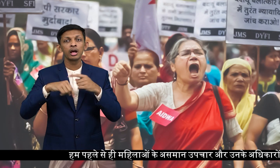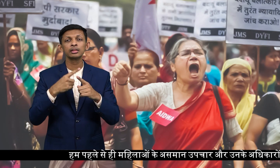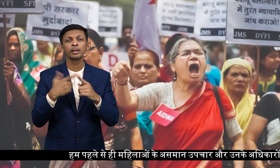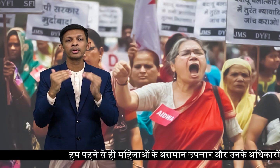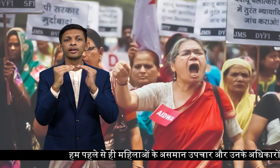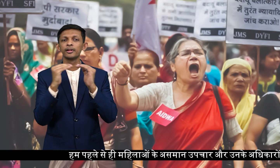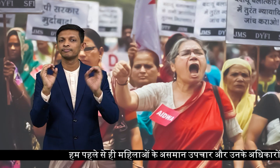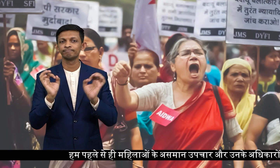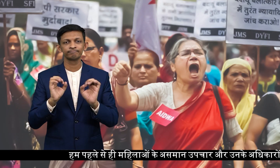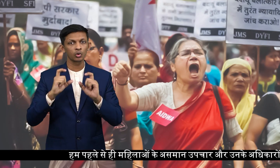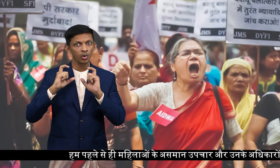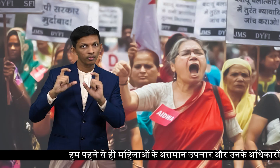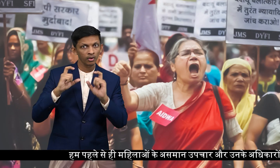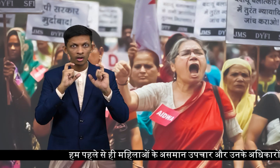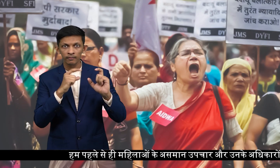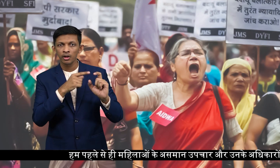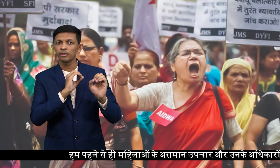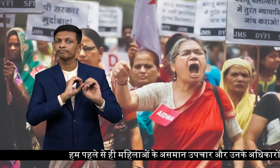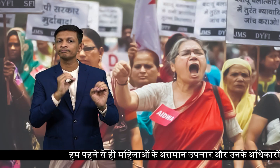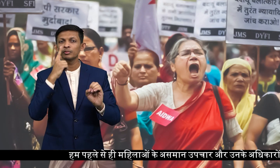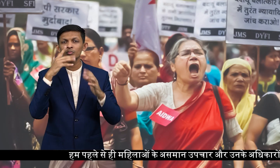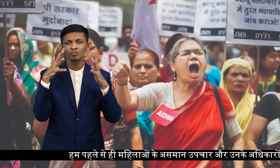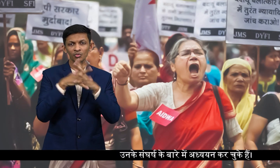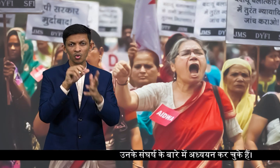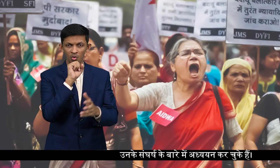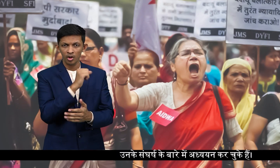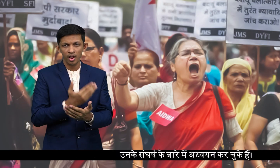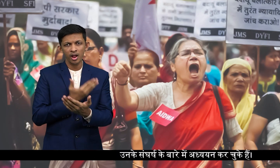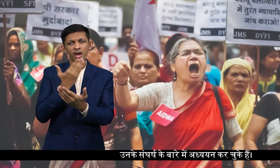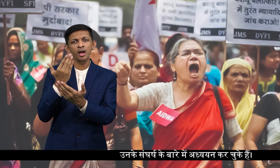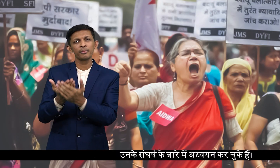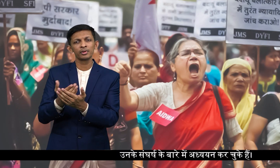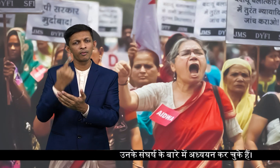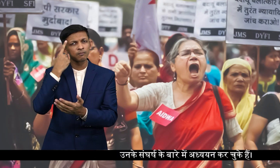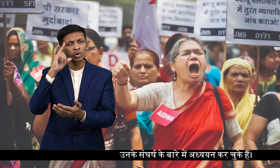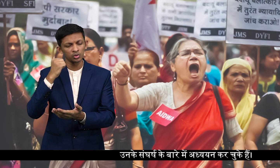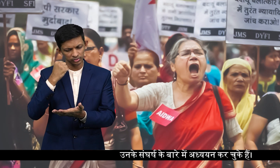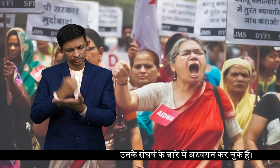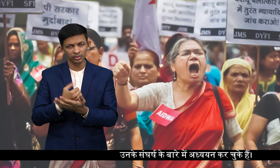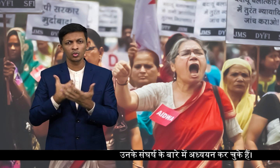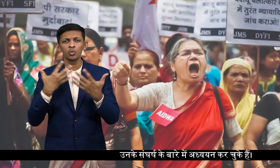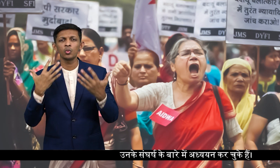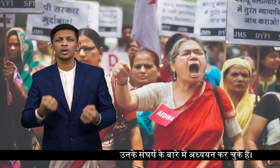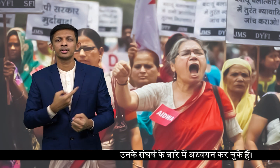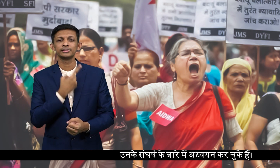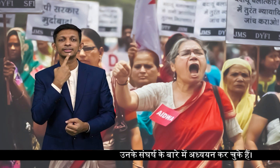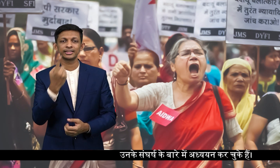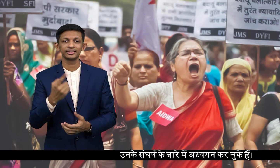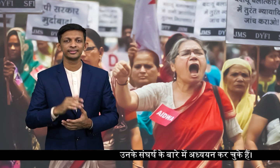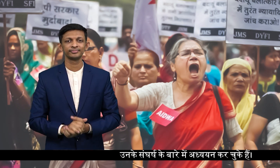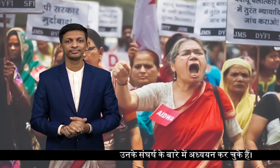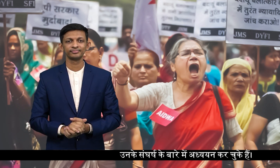के असमान उपचार और उनके अधिकारों के लिए उनके संघर्ष के बारे में अध्ययन कर चुके हैं।